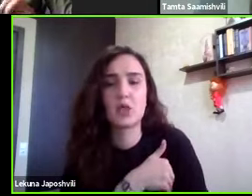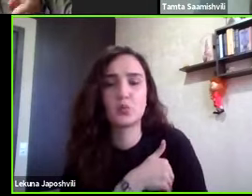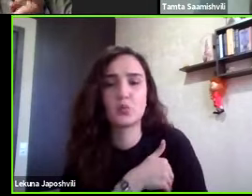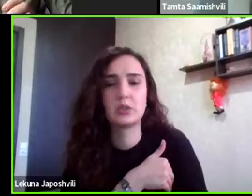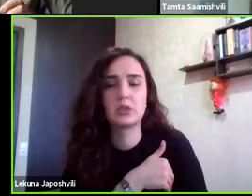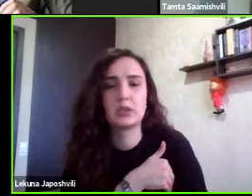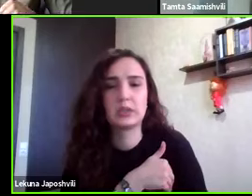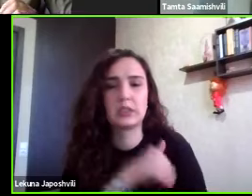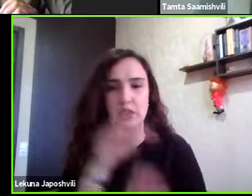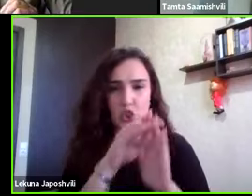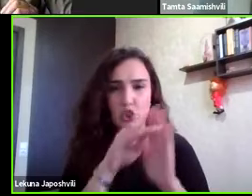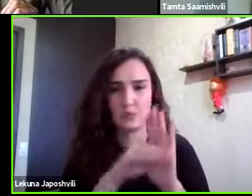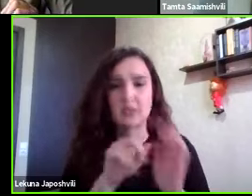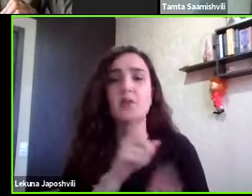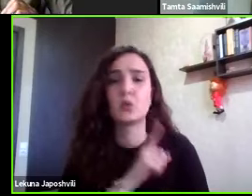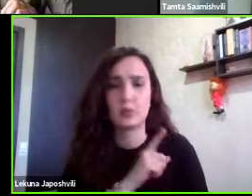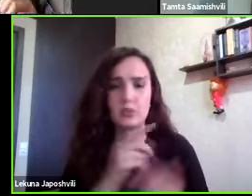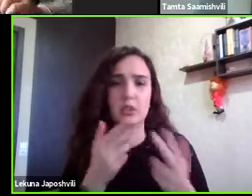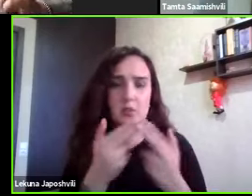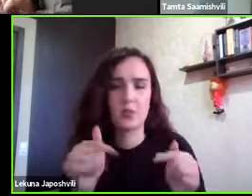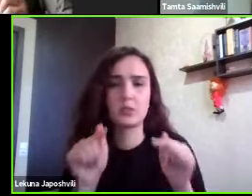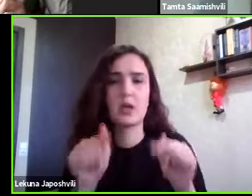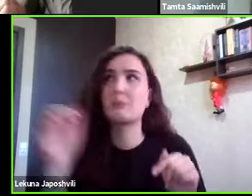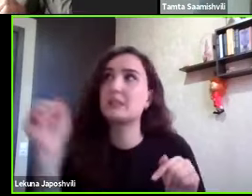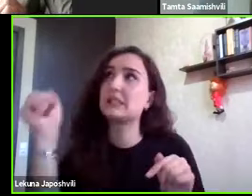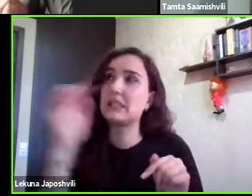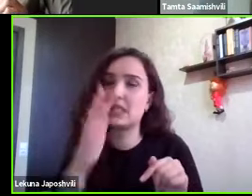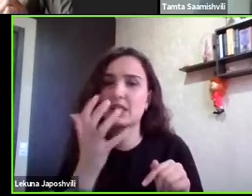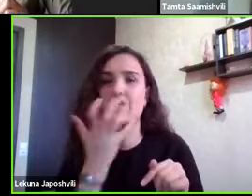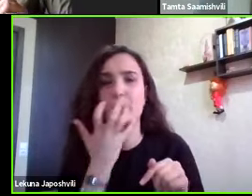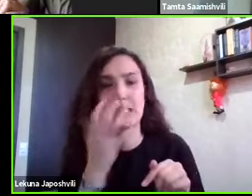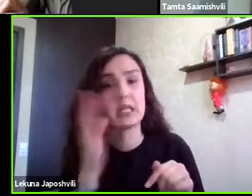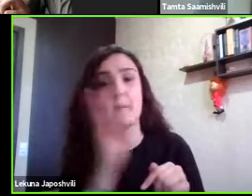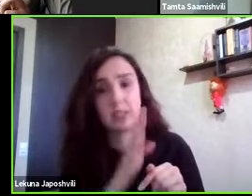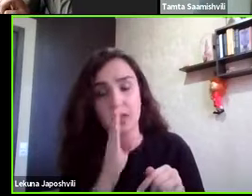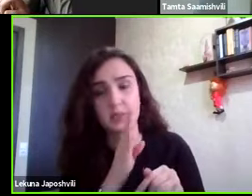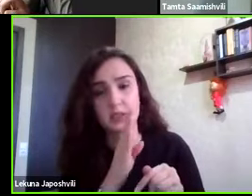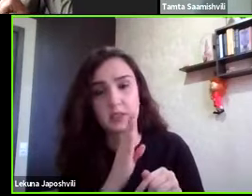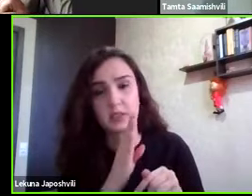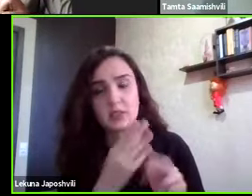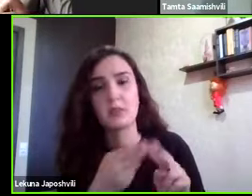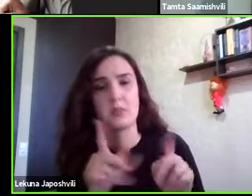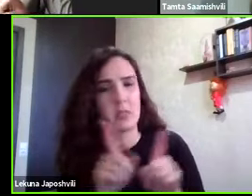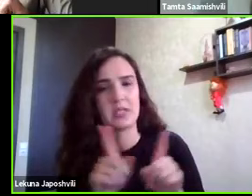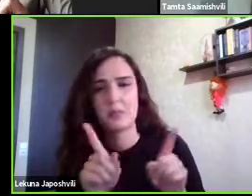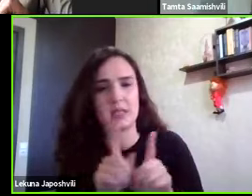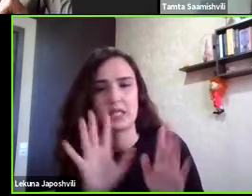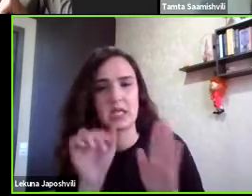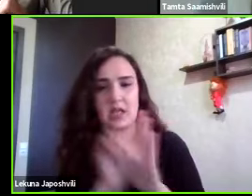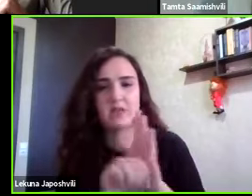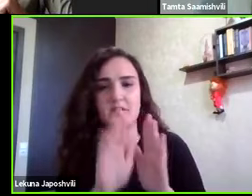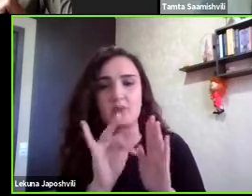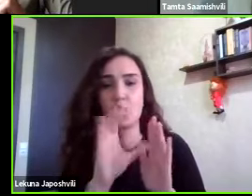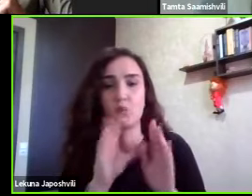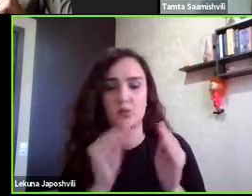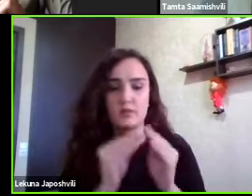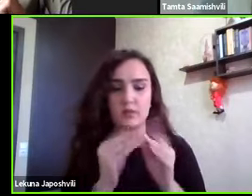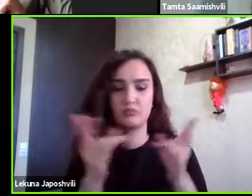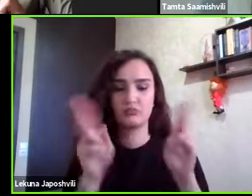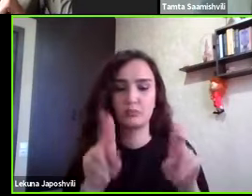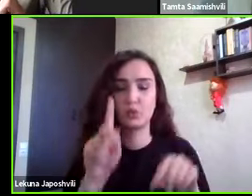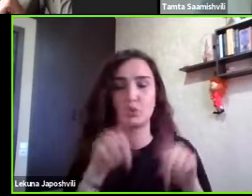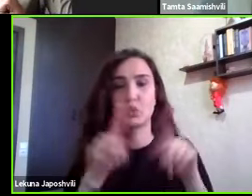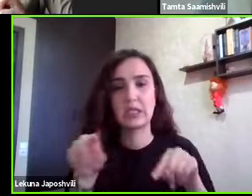და ველოდებოდით, რა თქმა უნდა, ამ ზეს და თბილ ამინდებს მაინც არ კლავს ამ ვირუსს.